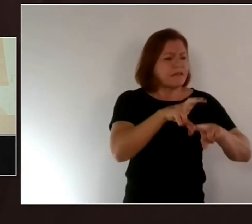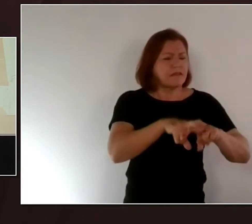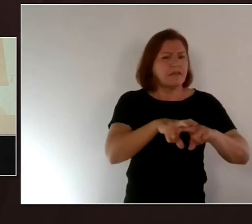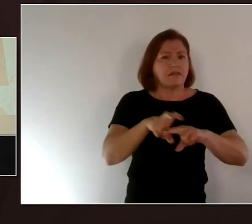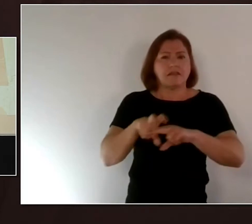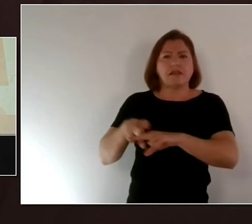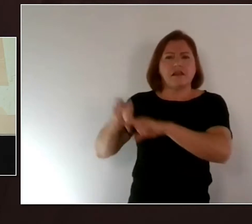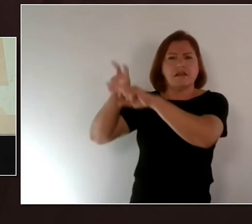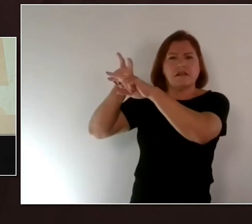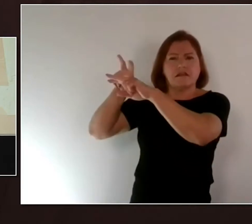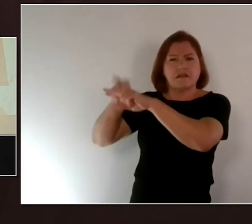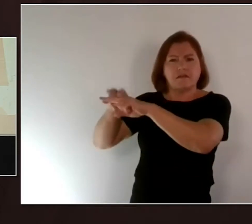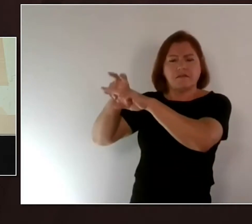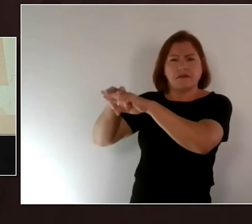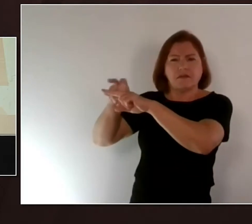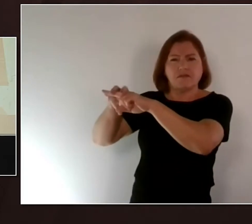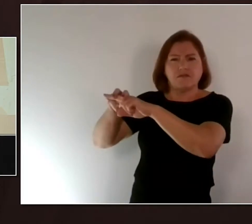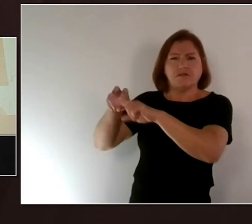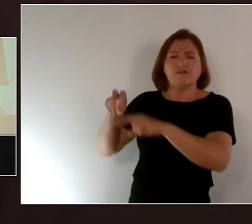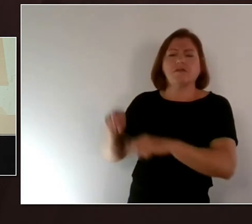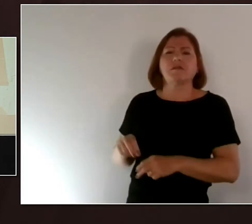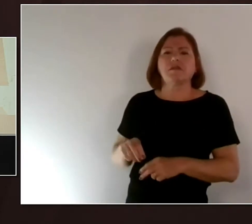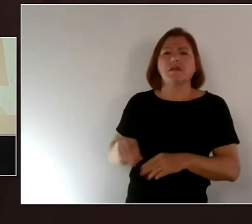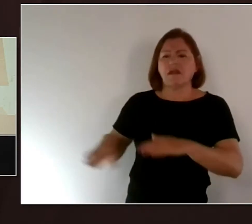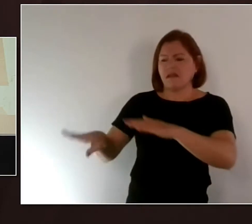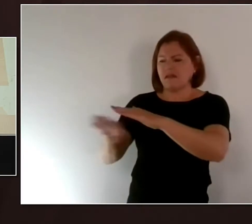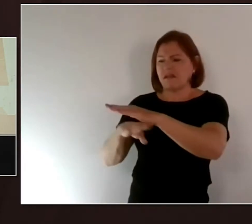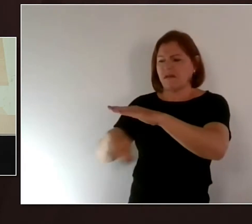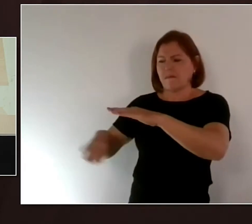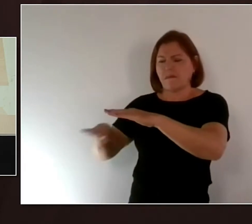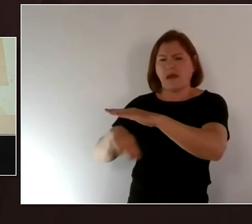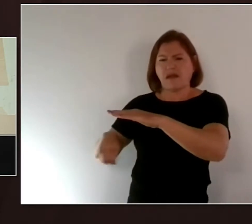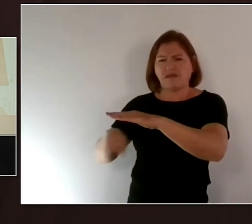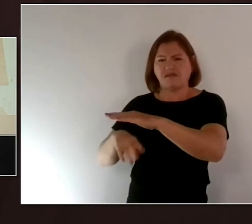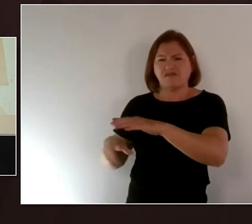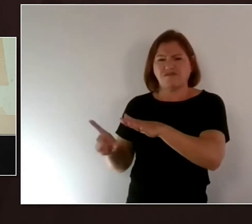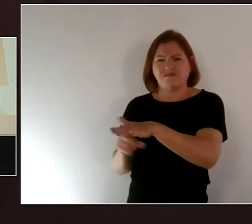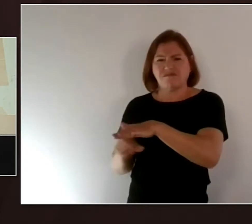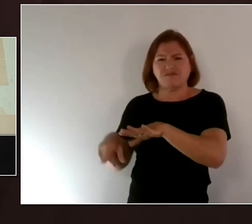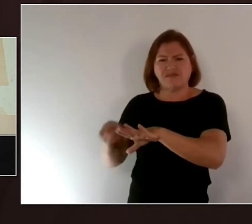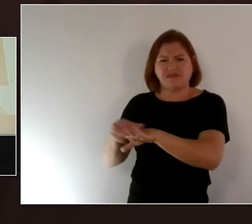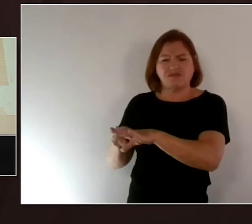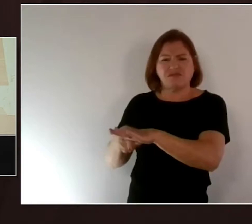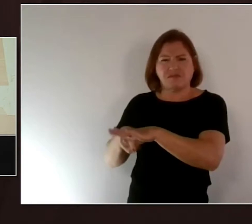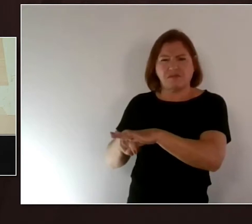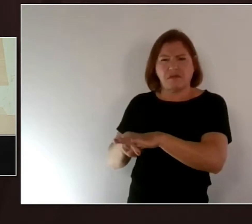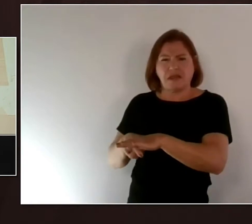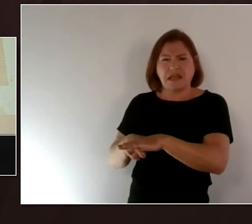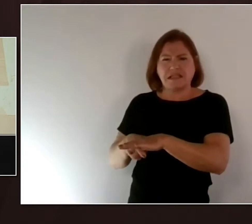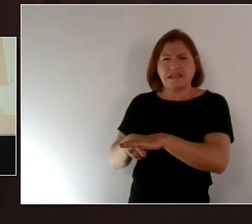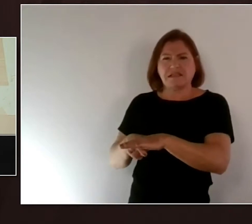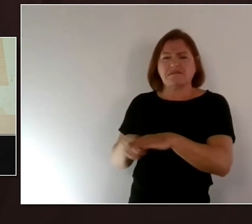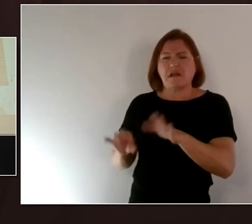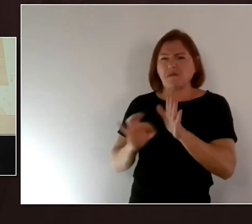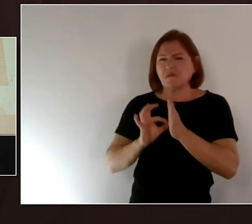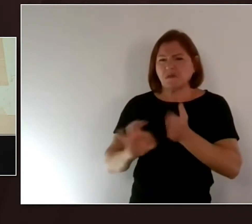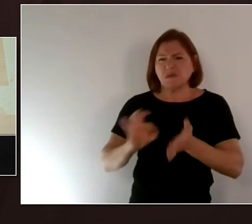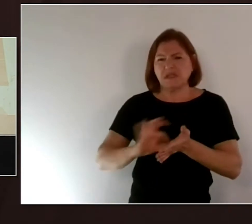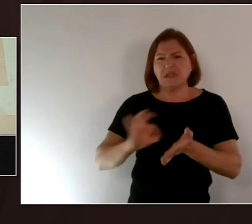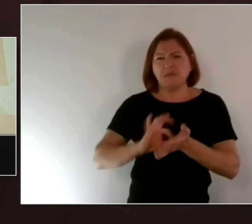inimigos debaixo dos seus pés. Quer dizer, já que o pai prometeu para o filho